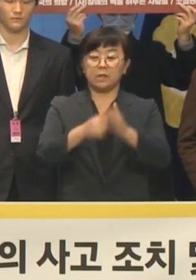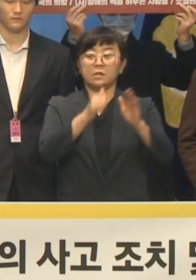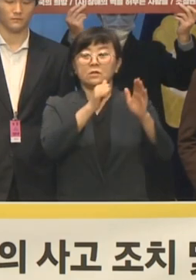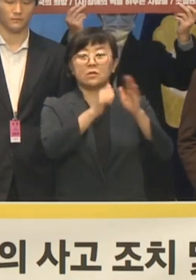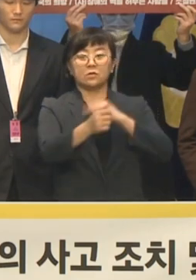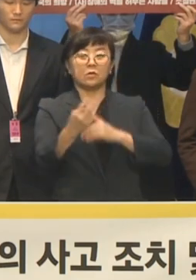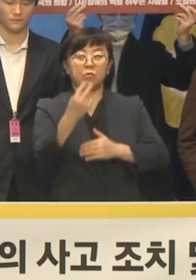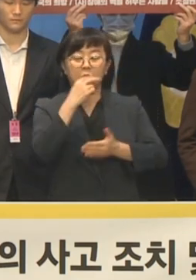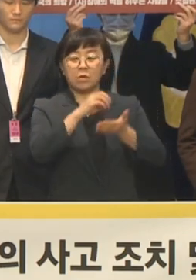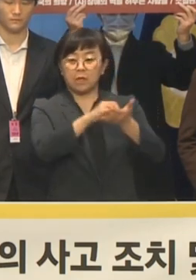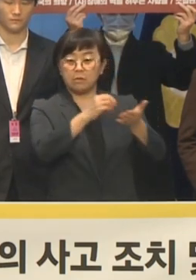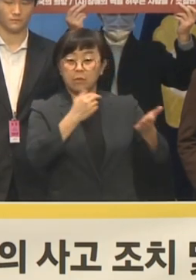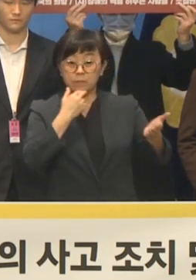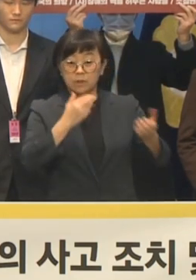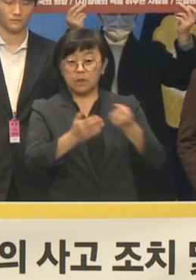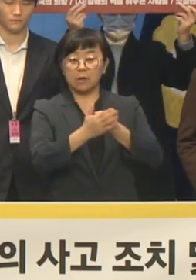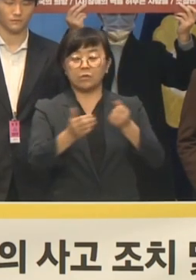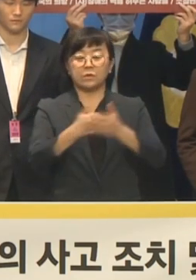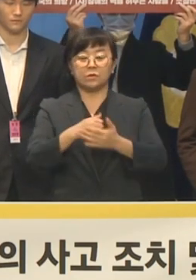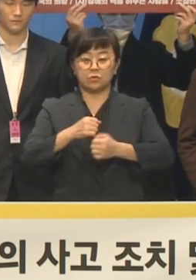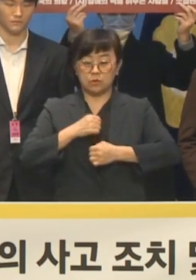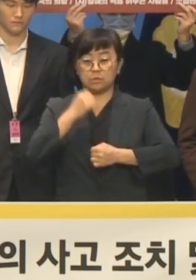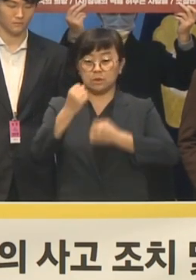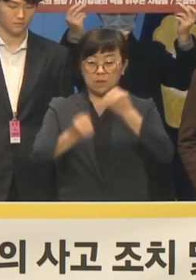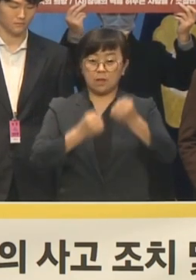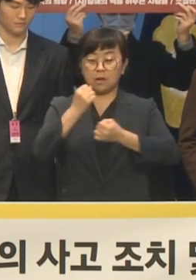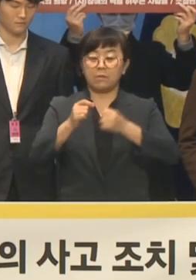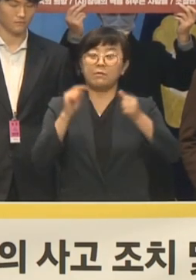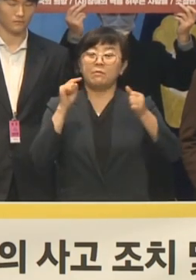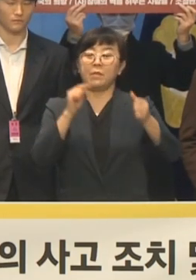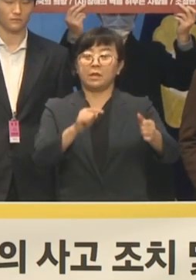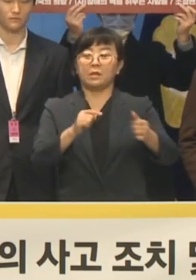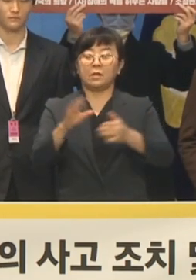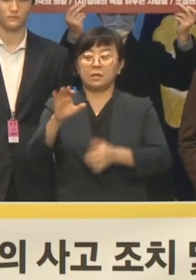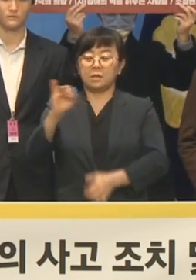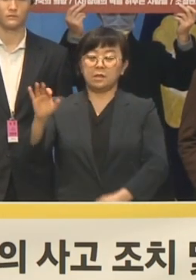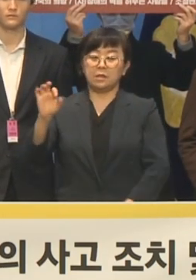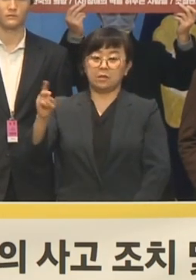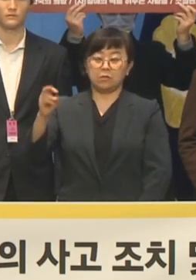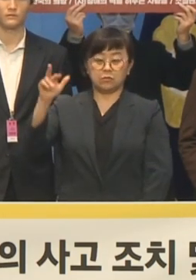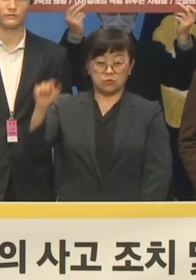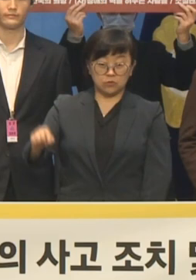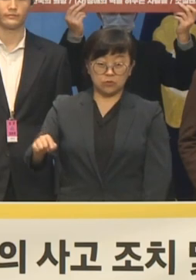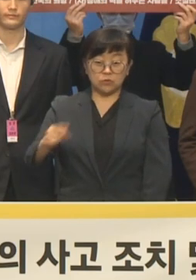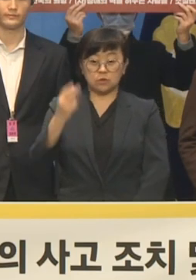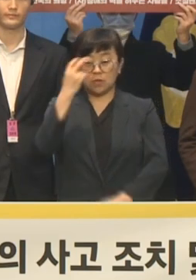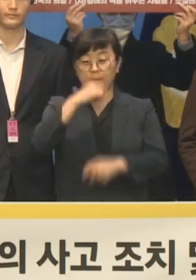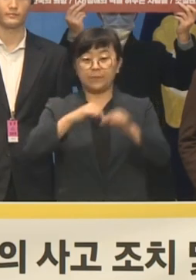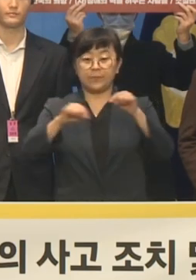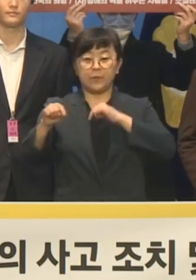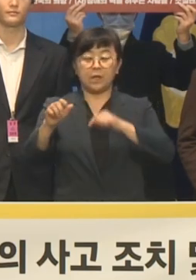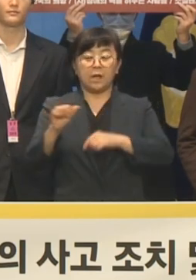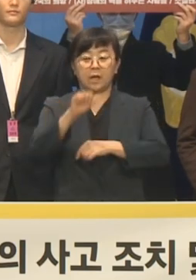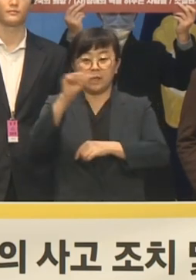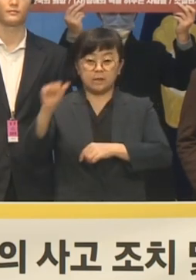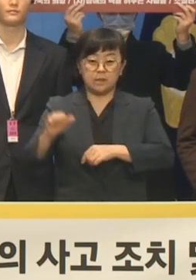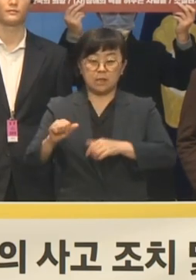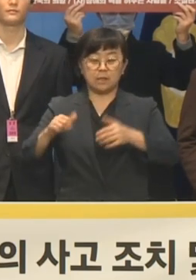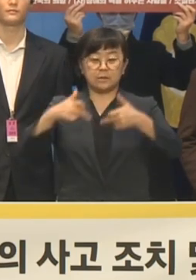선수들에게 보험을 들지 않았으니 조심히 타라고 얘기했던 이영주 감독은 아시아 패럴림픽